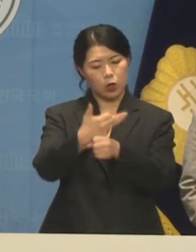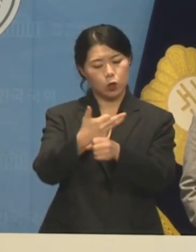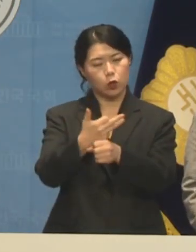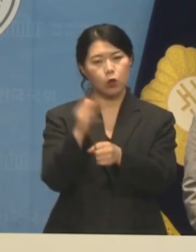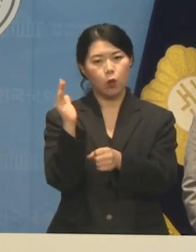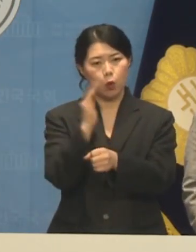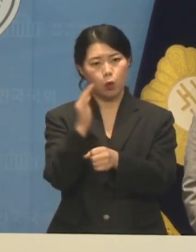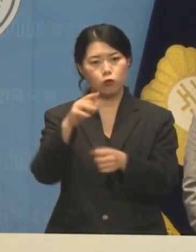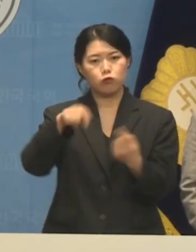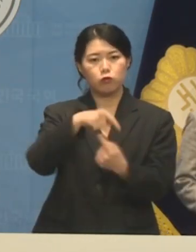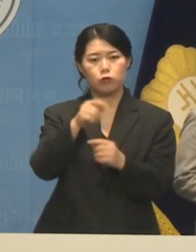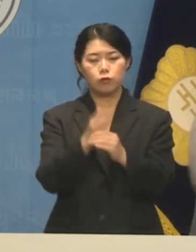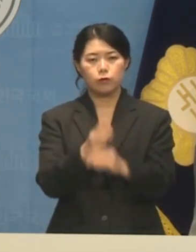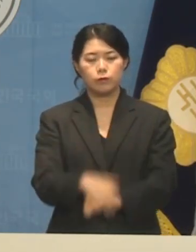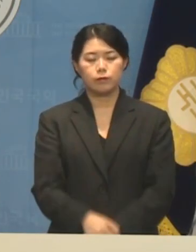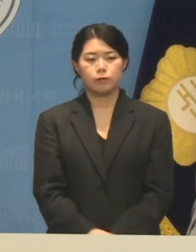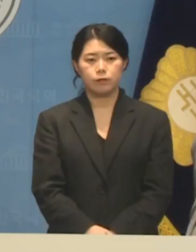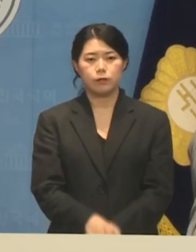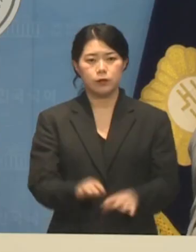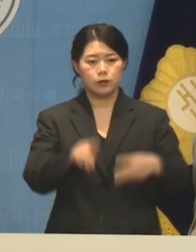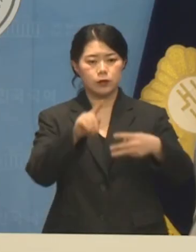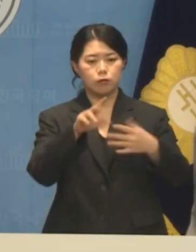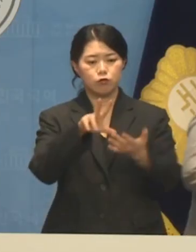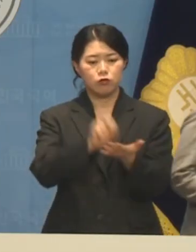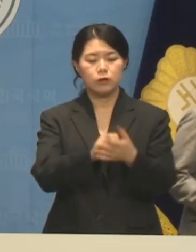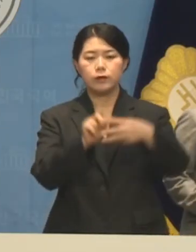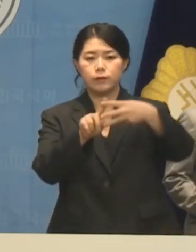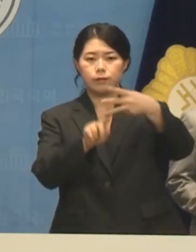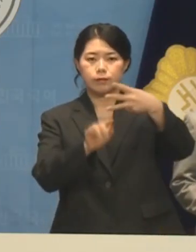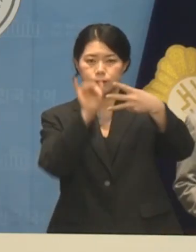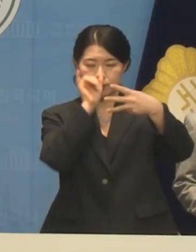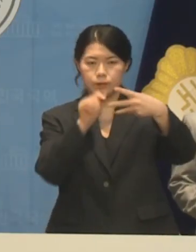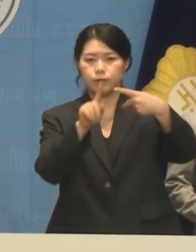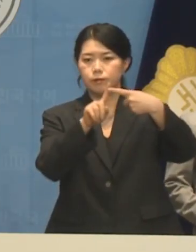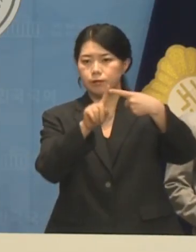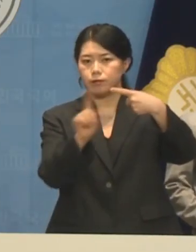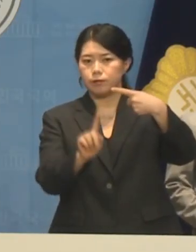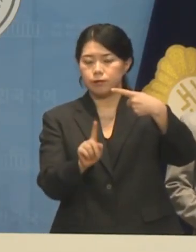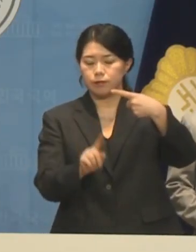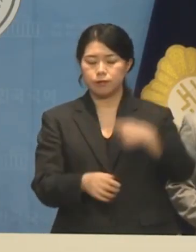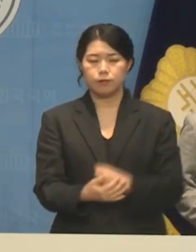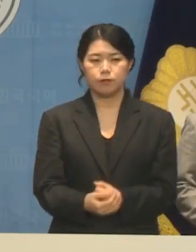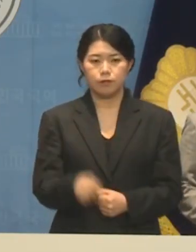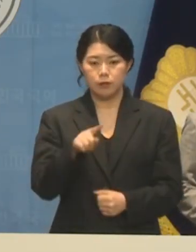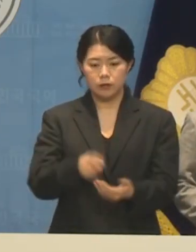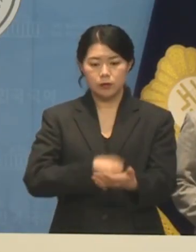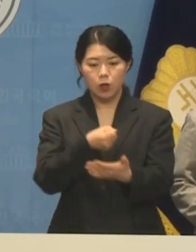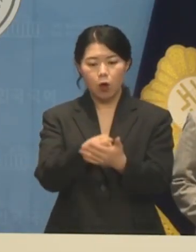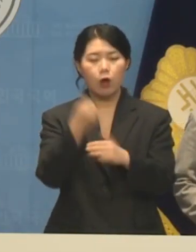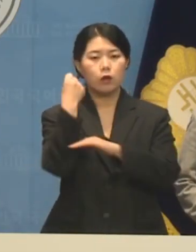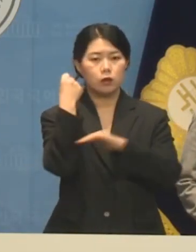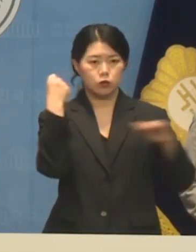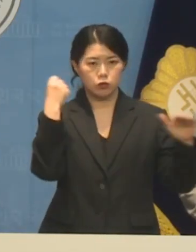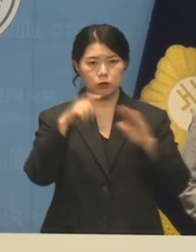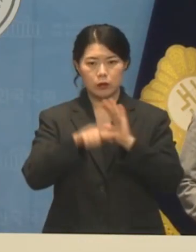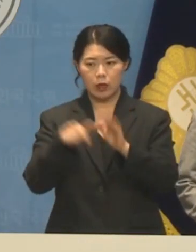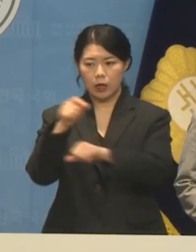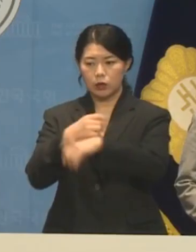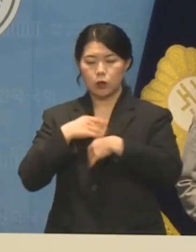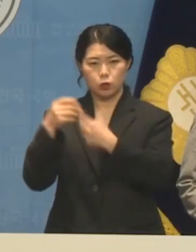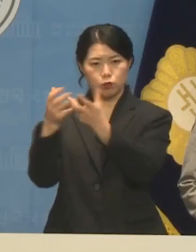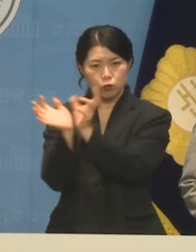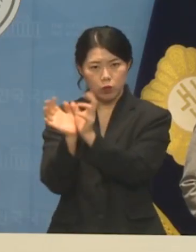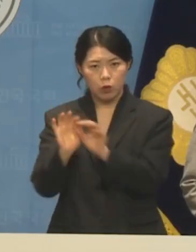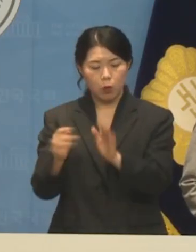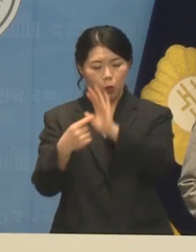운영을 해오고 있습니다. 크게 보면 세 가지 문제점이 있는데요. 하나는 이 기준인건비를 책정하는 기준에 대해서 행안부가 지금까지 그